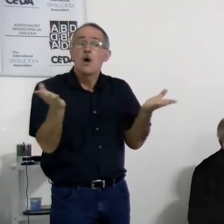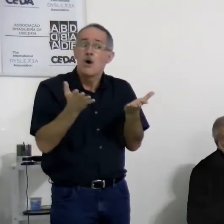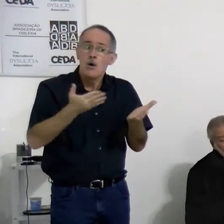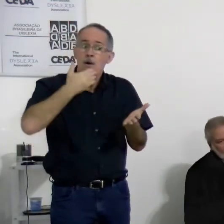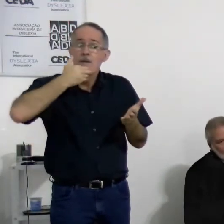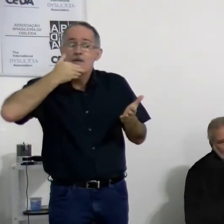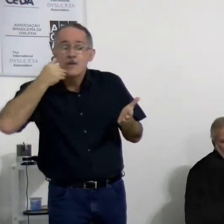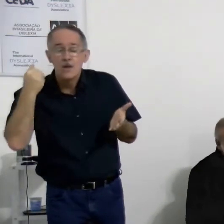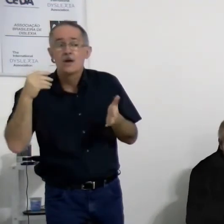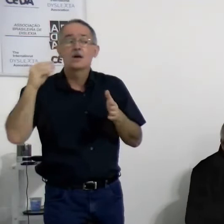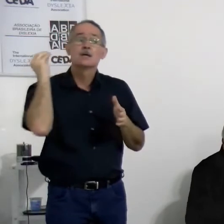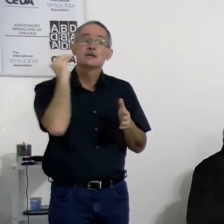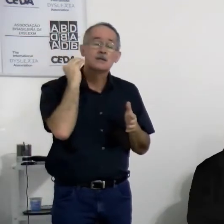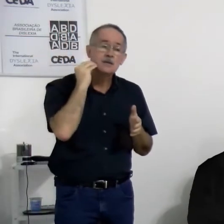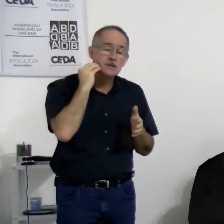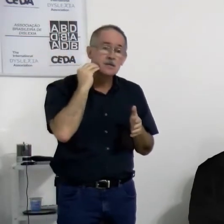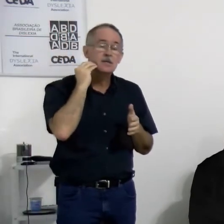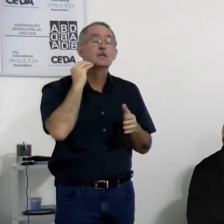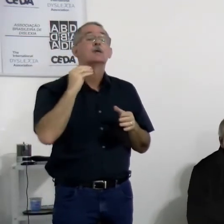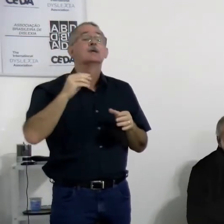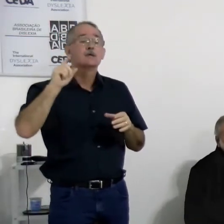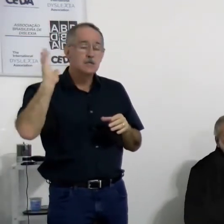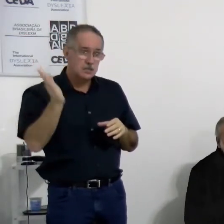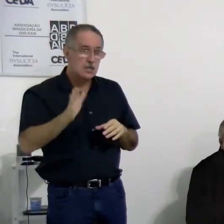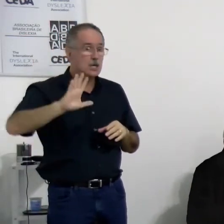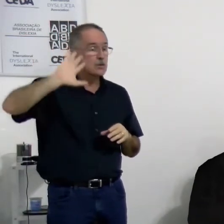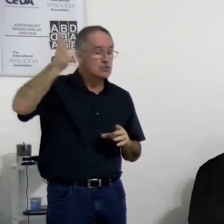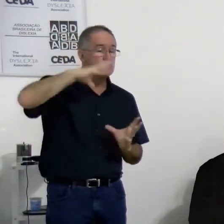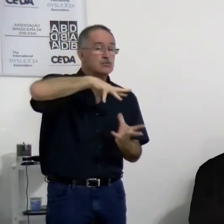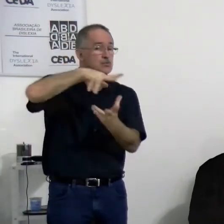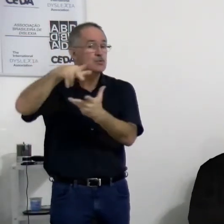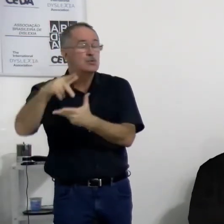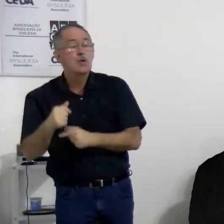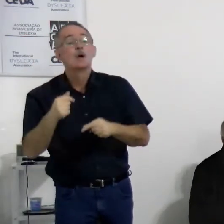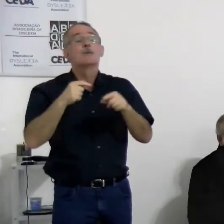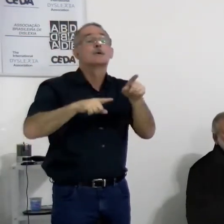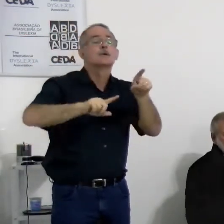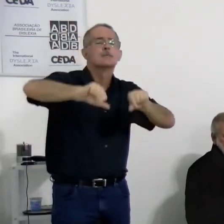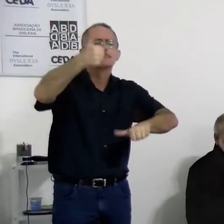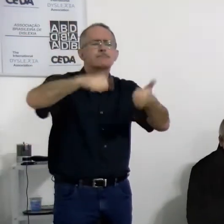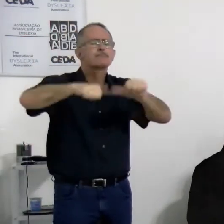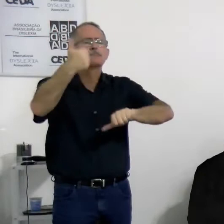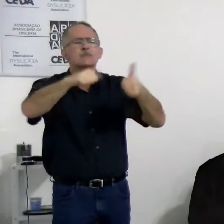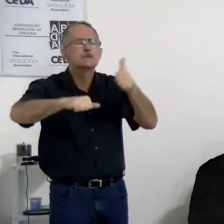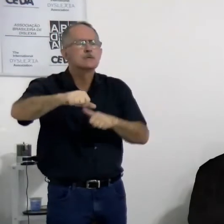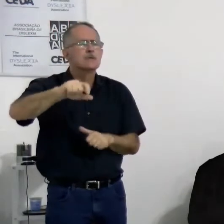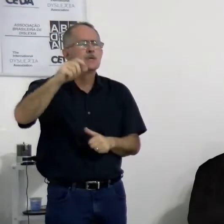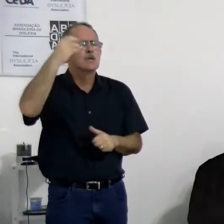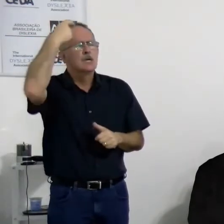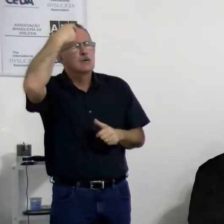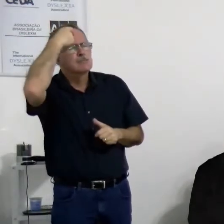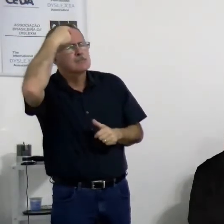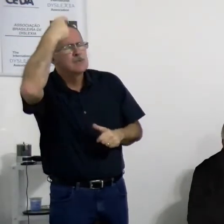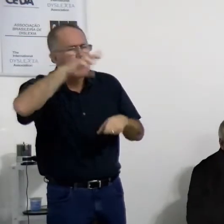testes, os testes pioneiros e usados em todo o mundo, para avaliar consciência fonológica em árabe.